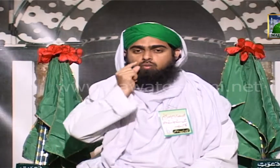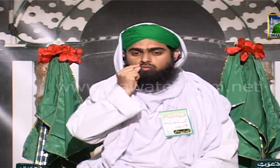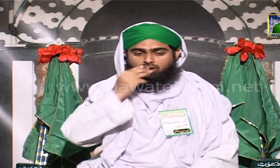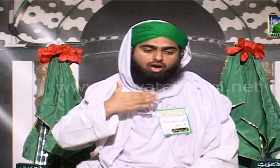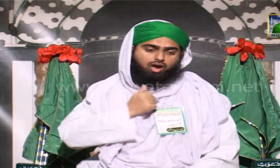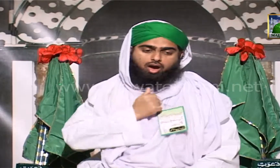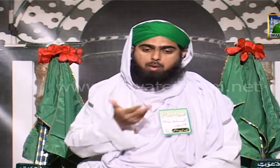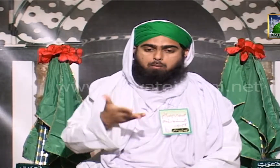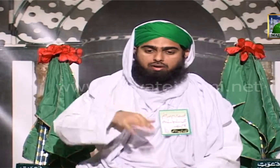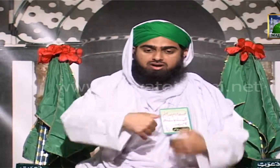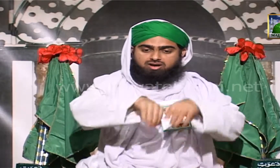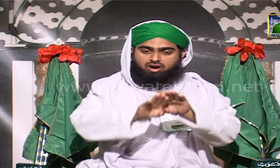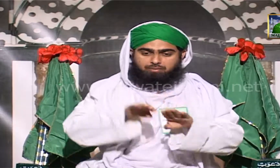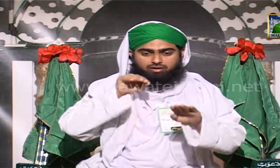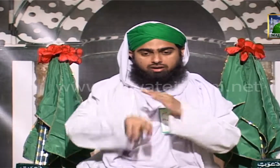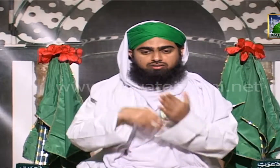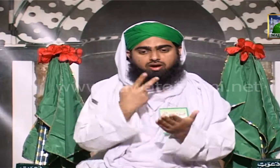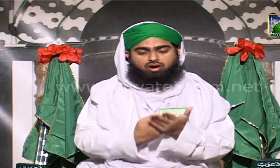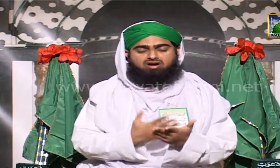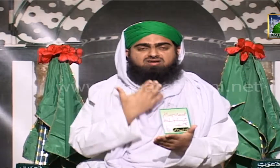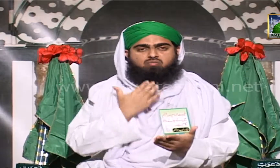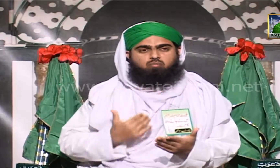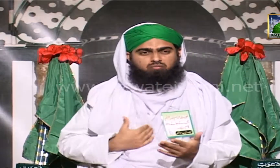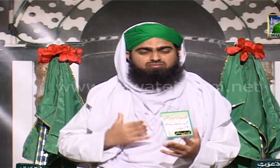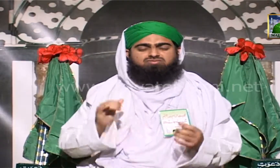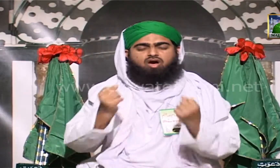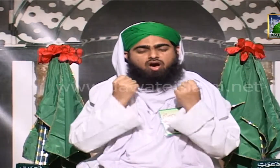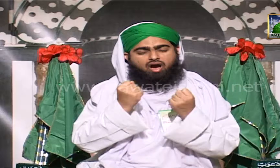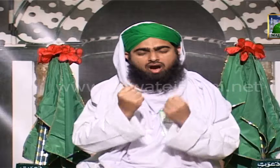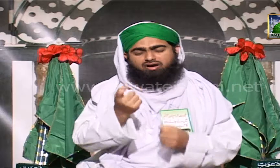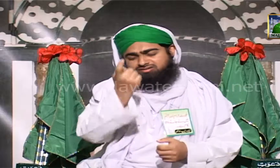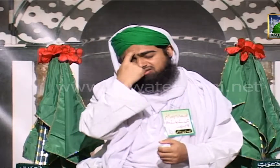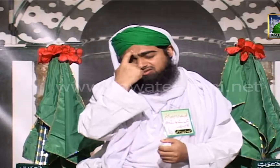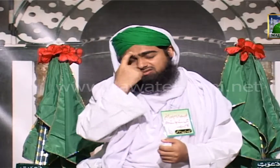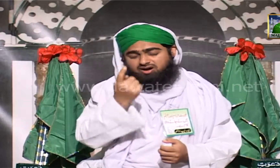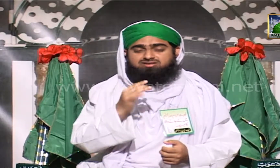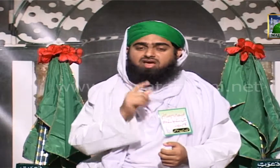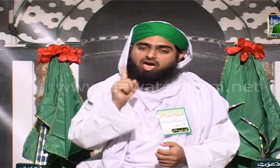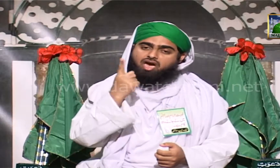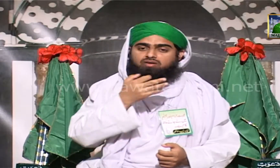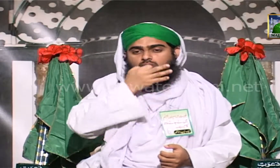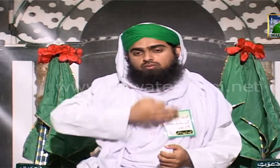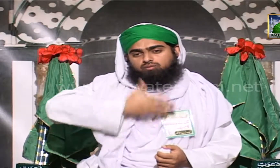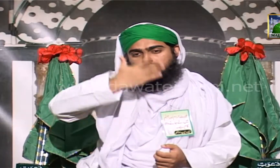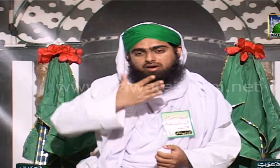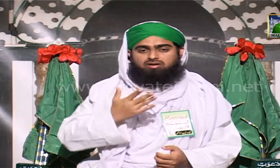ترس جائے گا ایک بار سبحان اللہ کہنے کے لیے. وہ تمنا کرے گا کاش میں سبحان اللہ کہہ دوں. بات بات پر گپ لڑانے